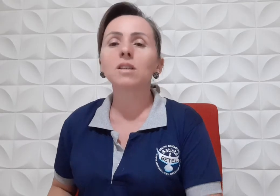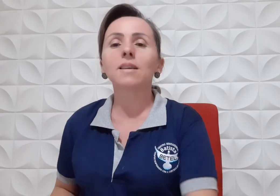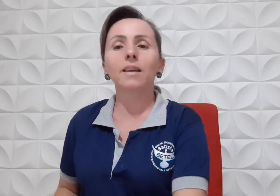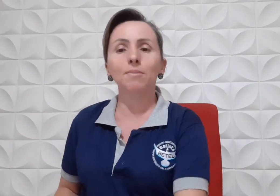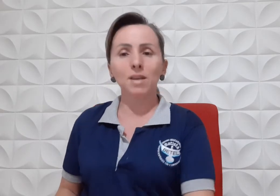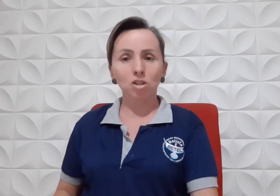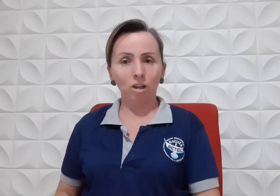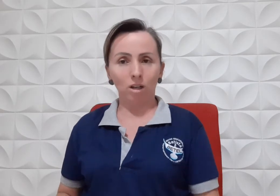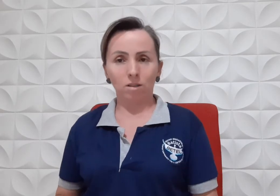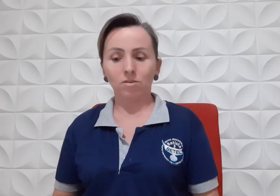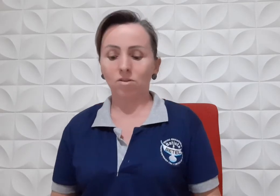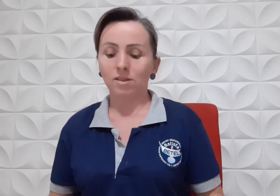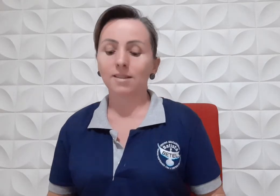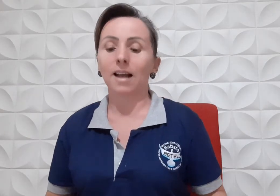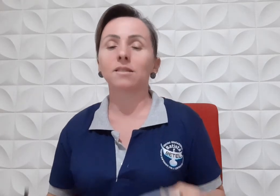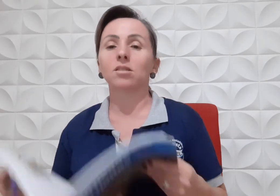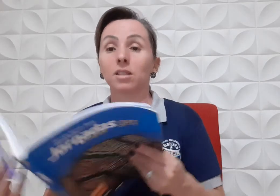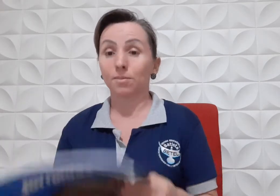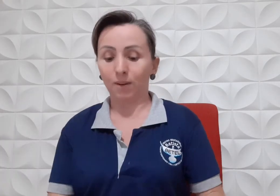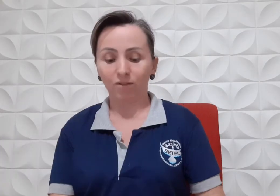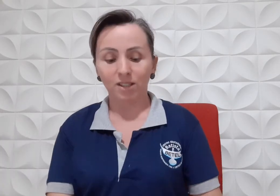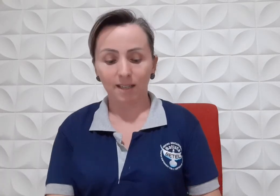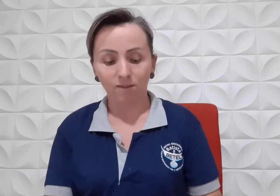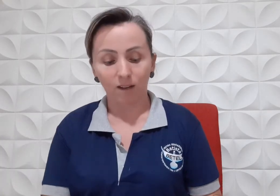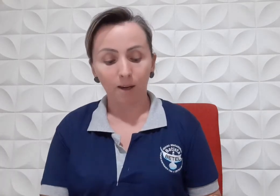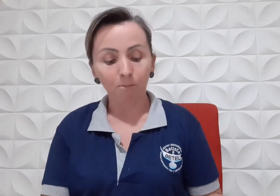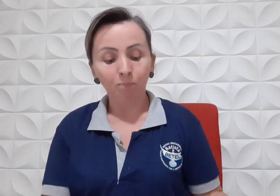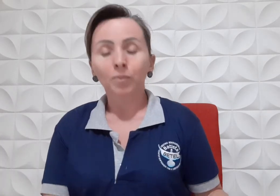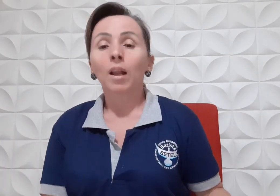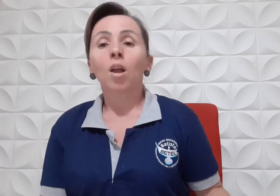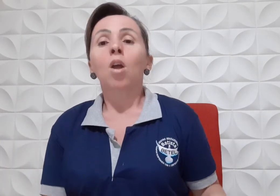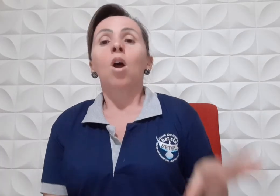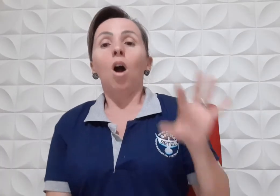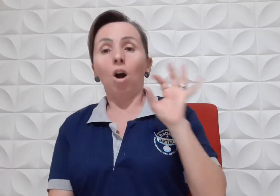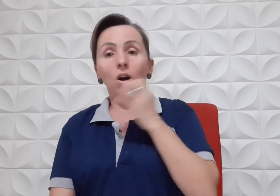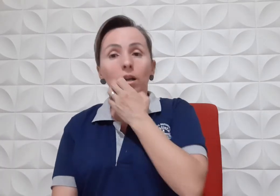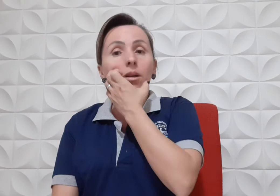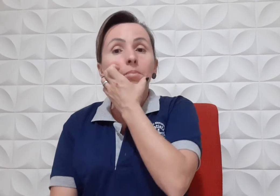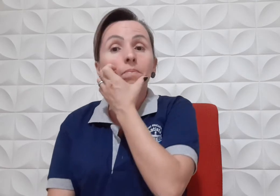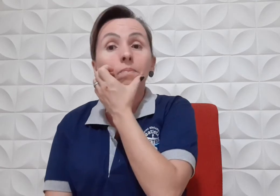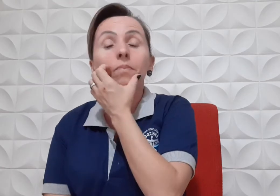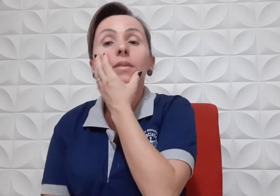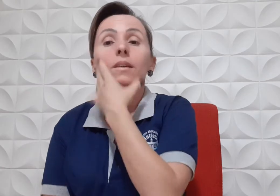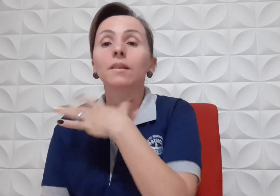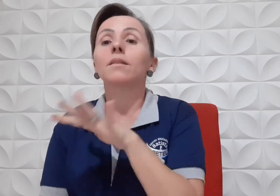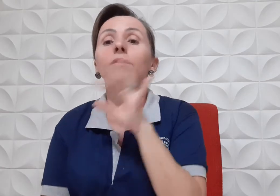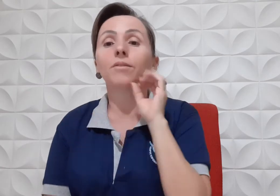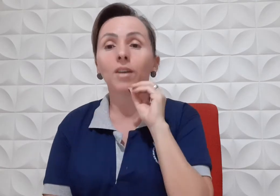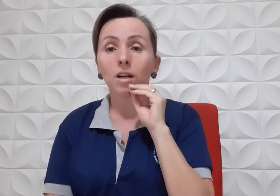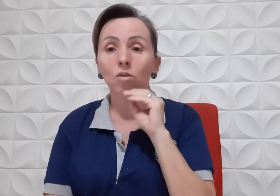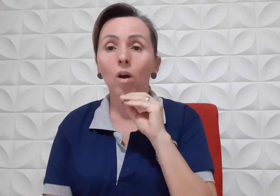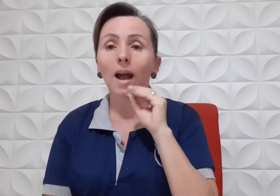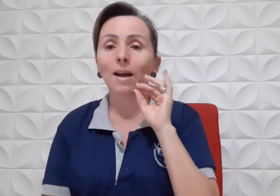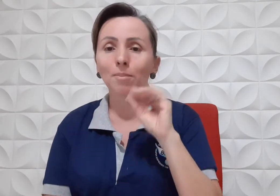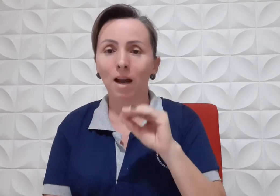Sem Mexicanos, nos Estados Unidos, para vocês verem. Olha, vão amar o